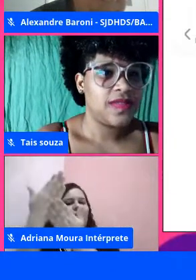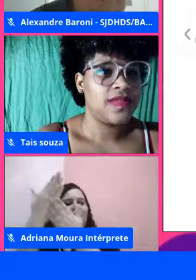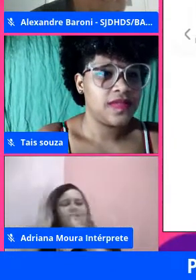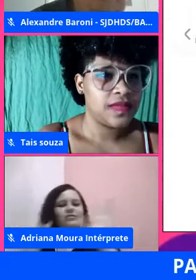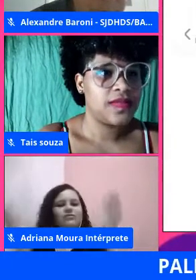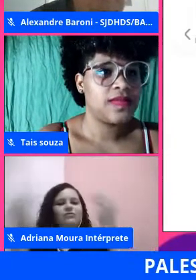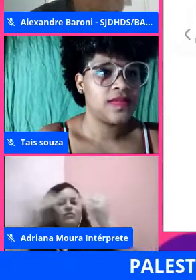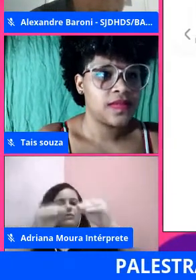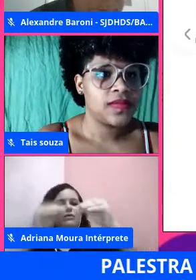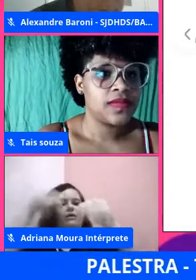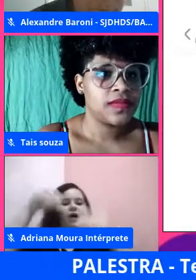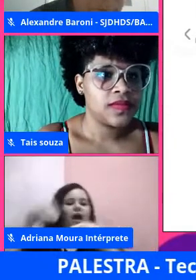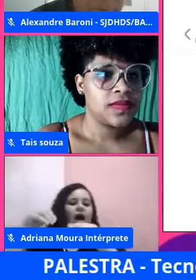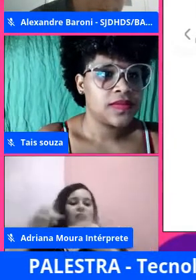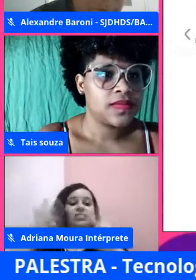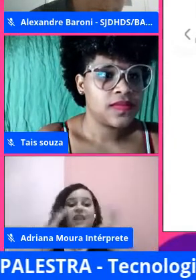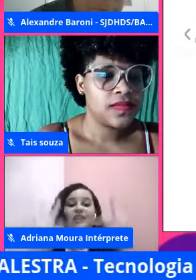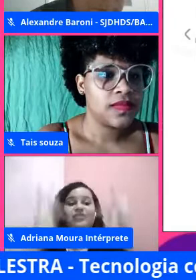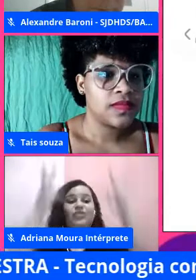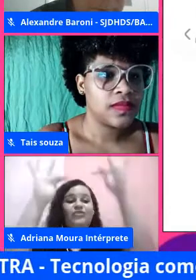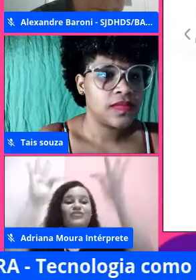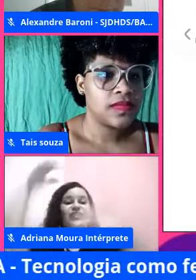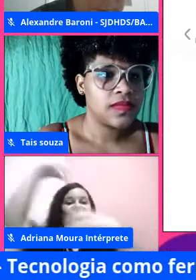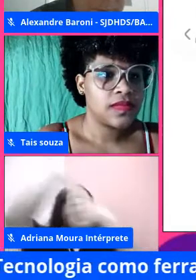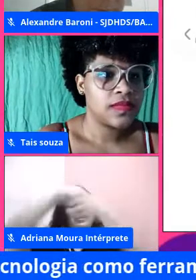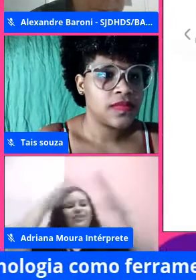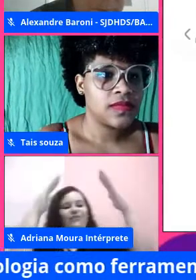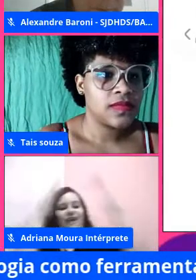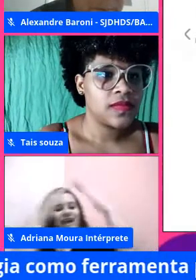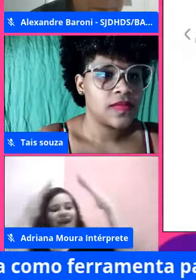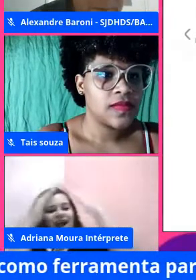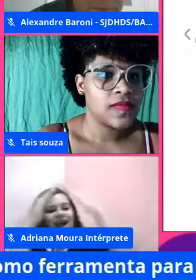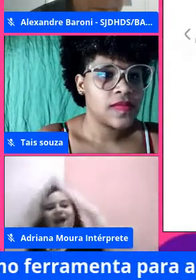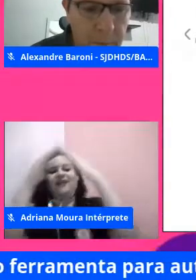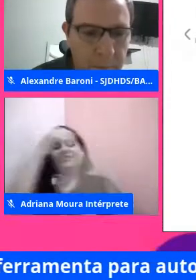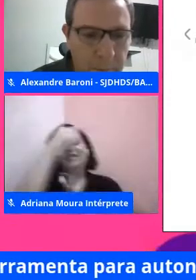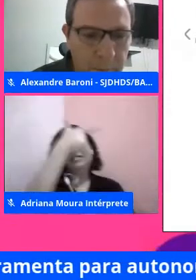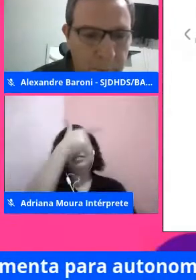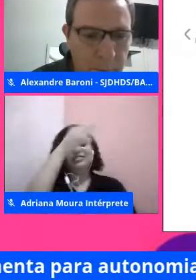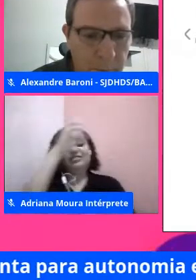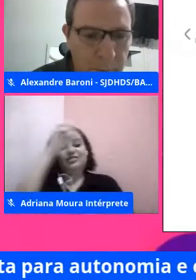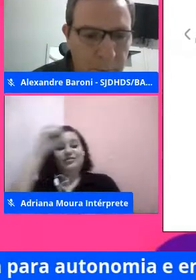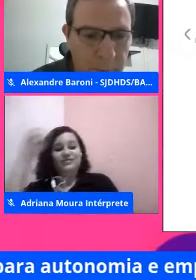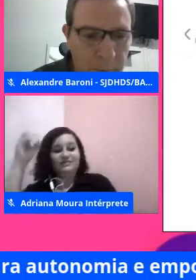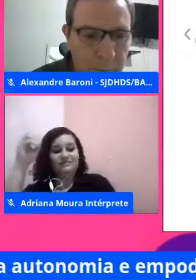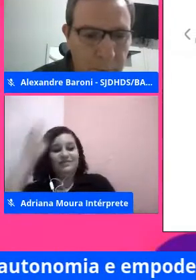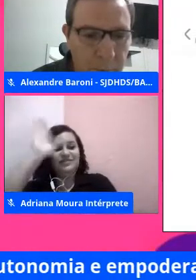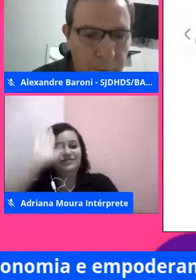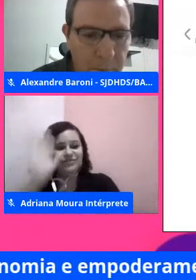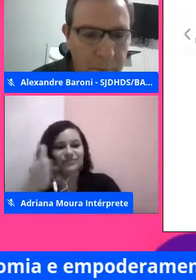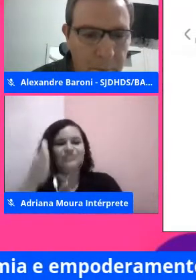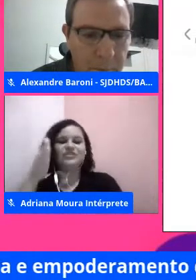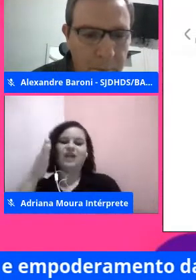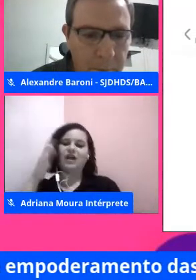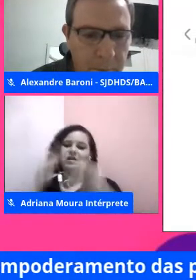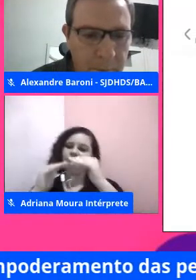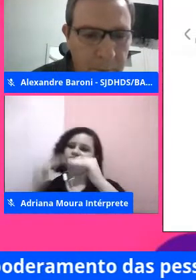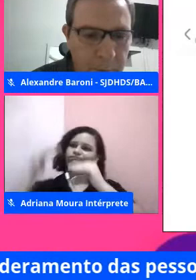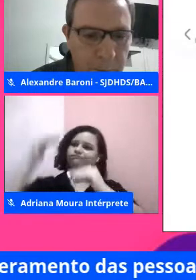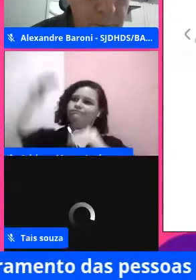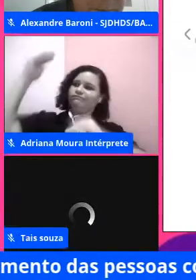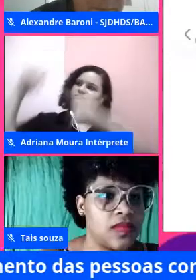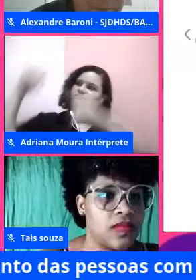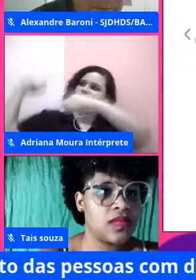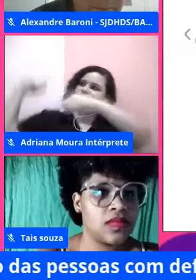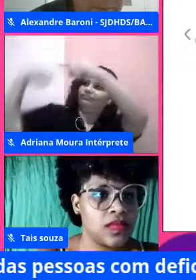lares, então, aqui já no nosso dia a dia, em 2000, já fazendo parte, já como um adulto, então, onde